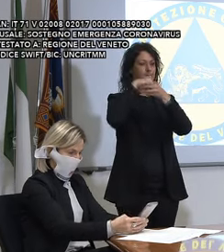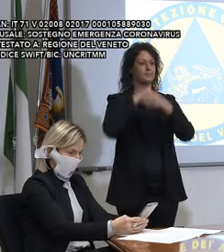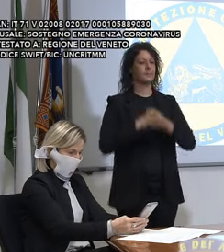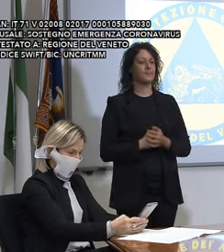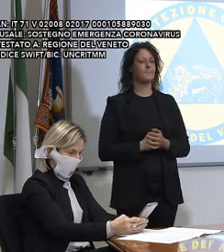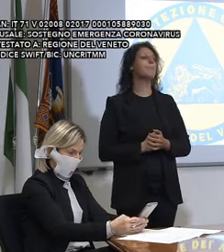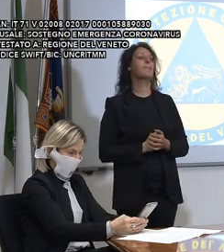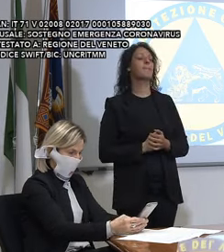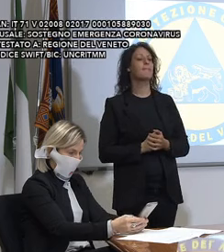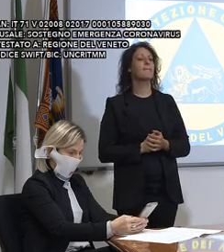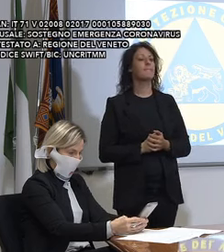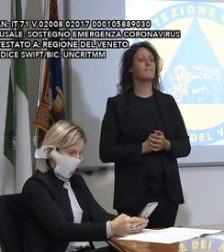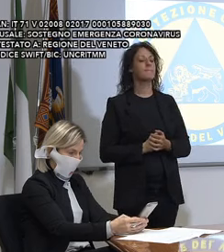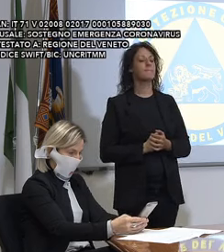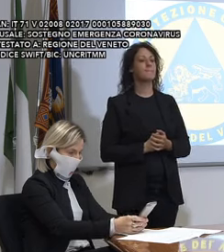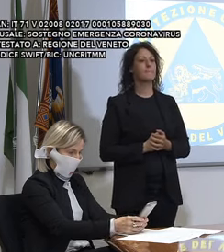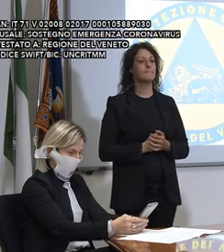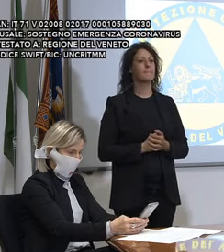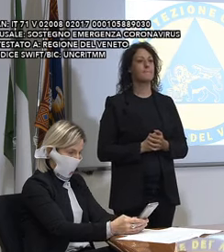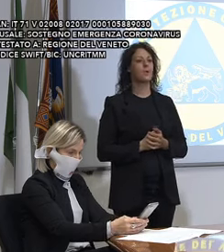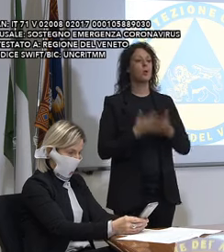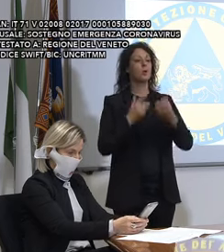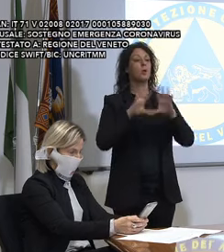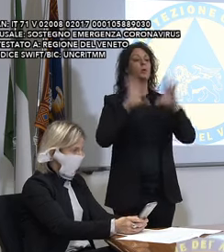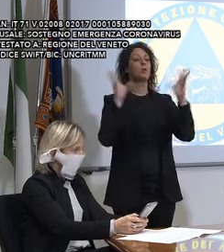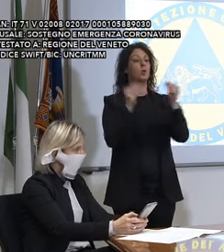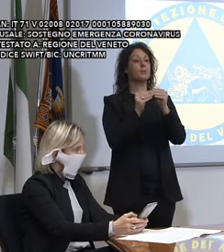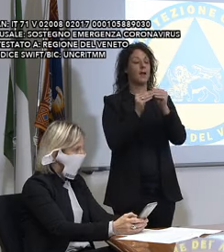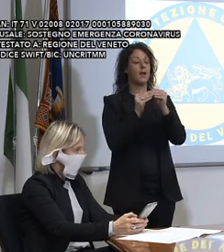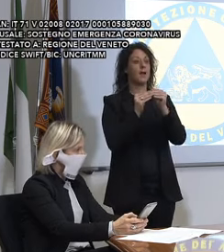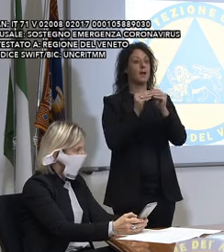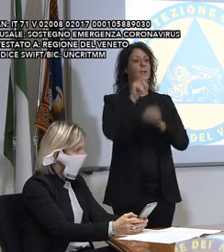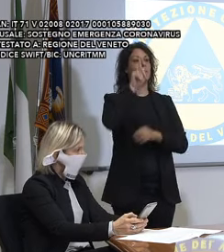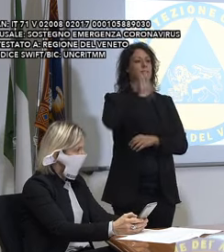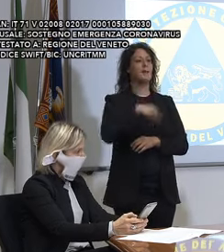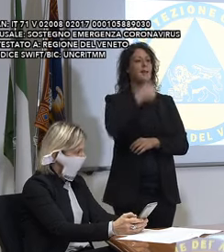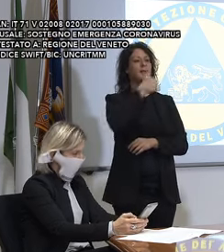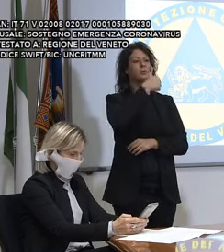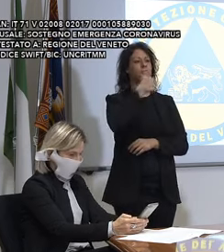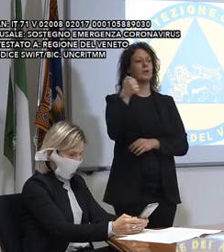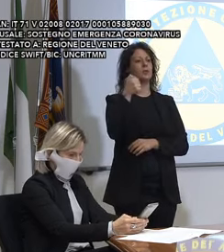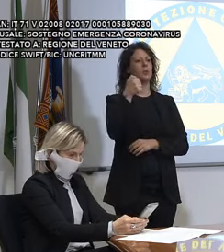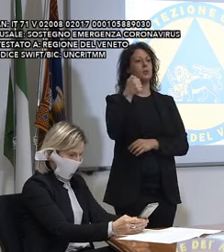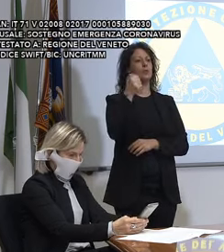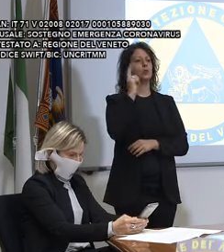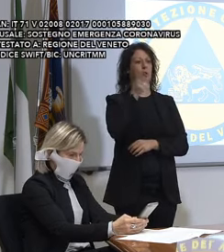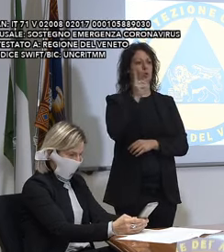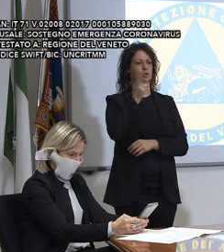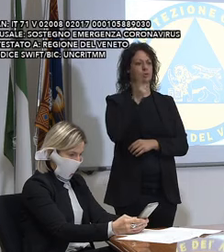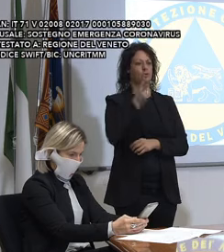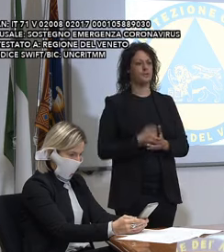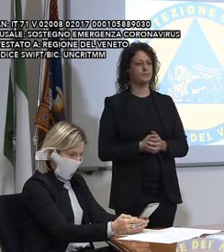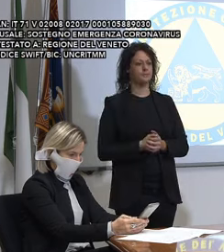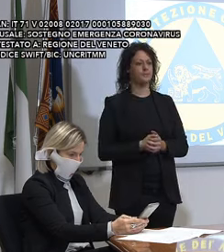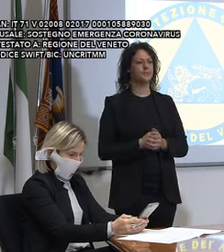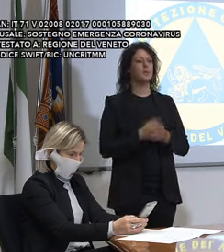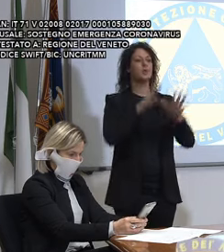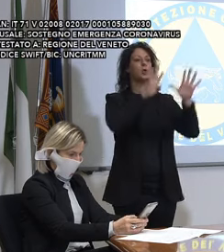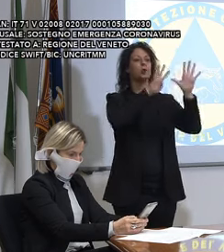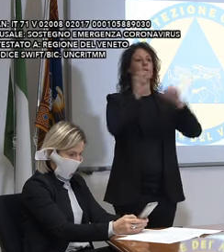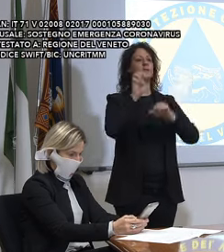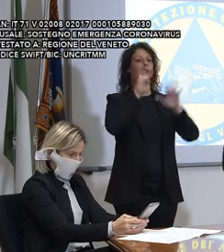e sono esattamente totali 1.112, quanti sono? 1.112,